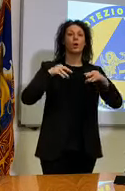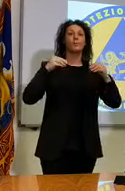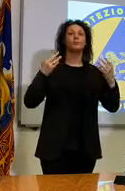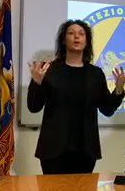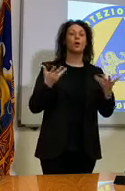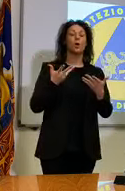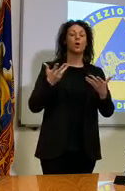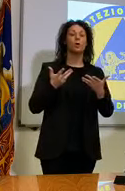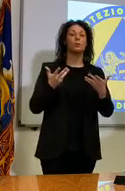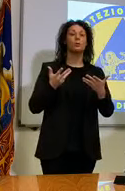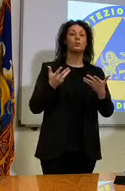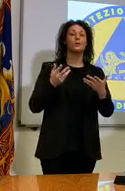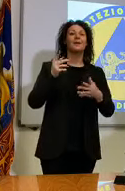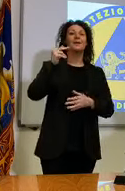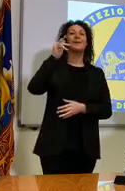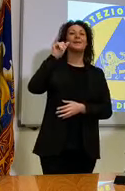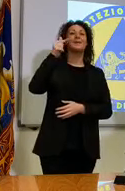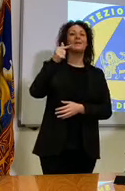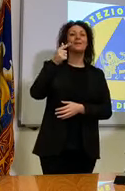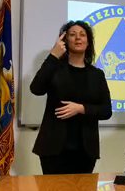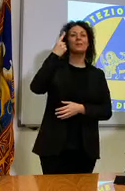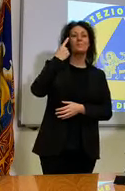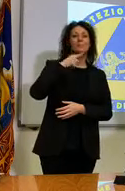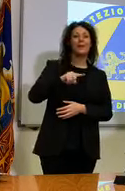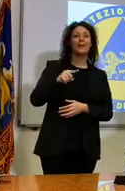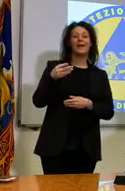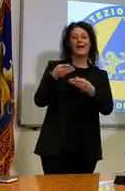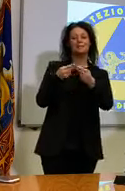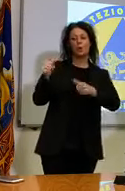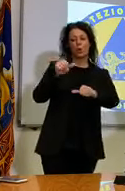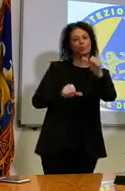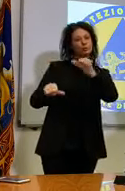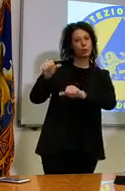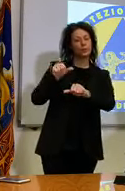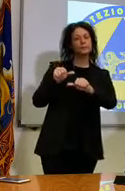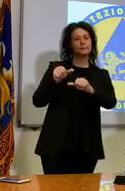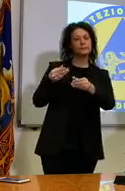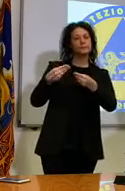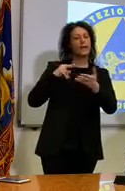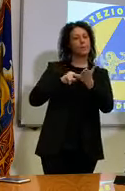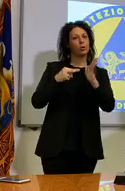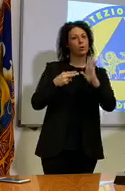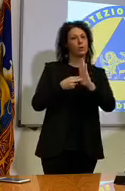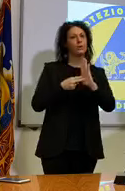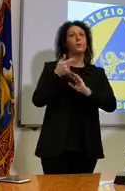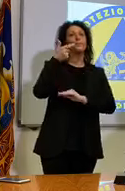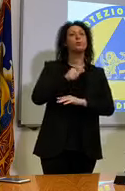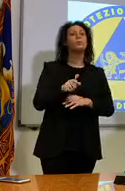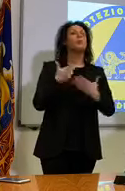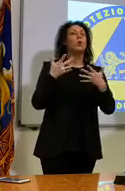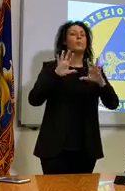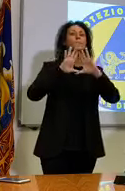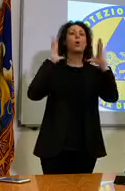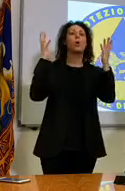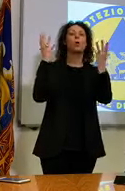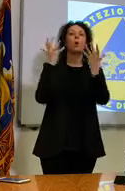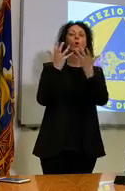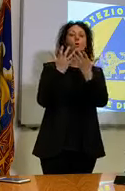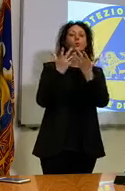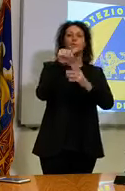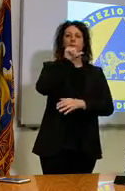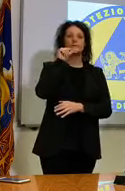i kit per processare, quindi con i reagenti. Perché ormai c'è il mondo intero in difficoltà.